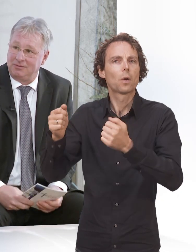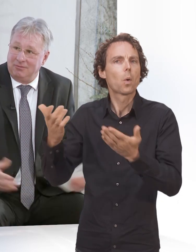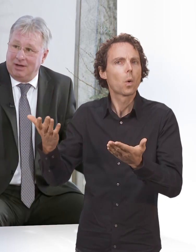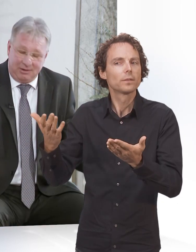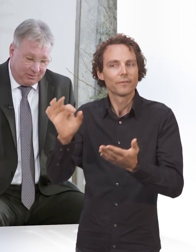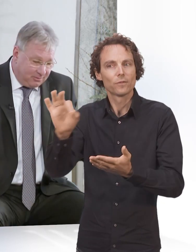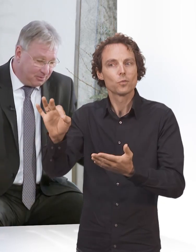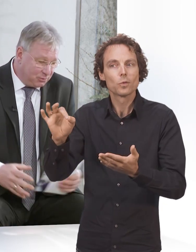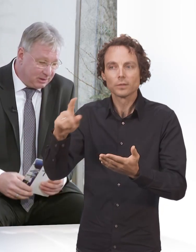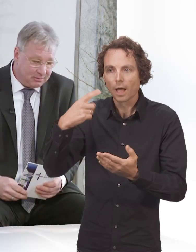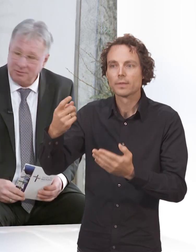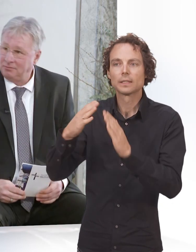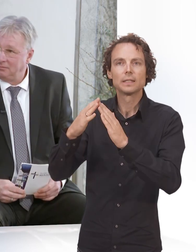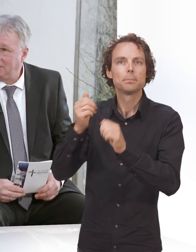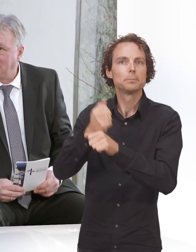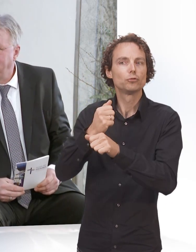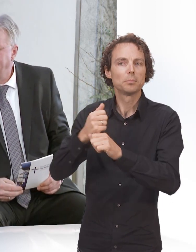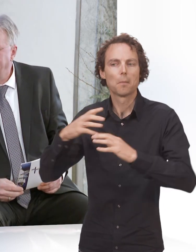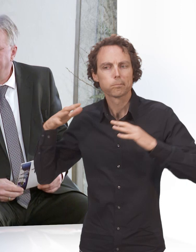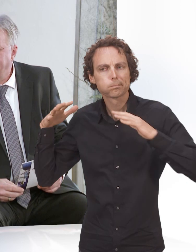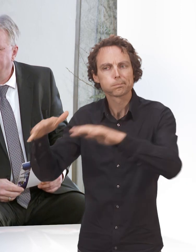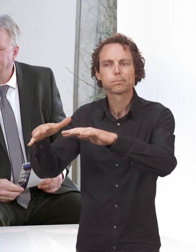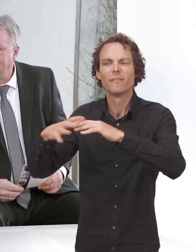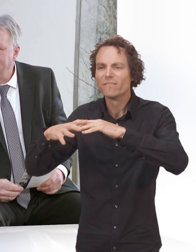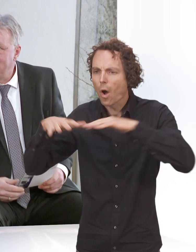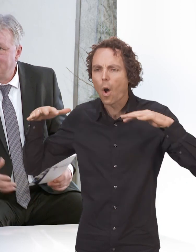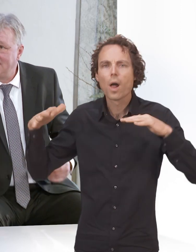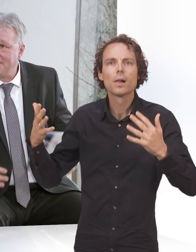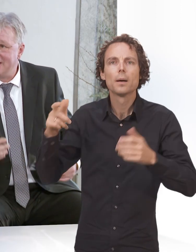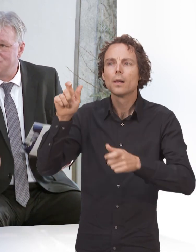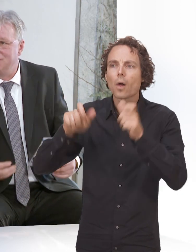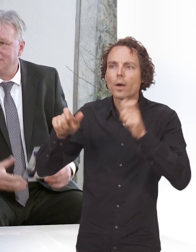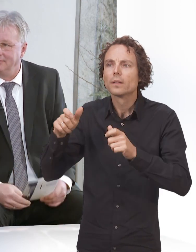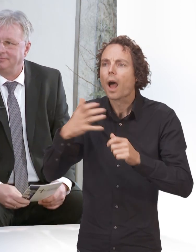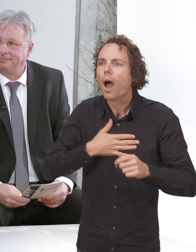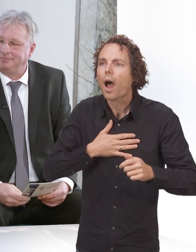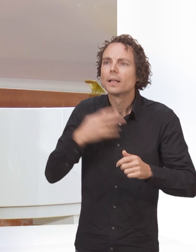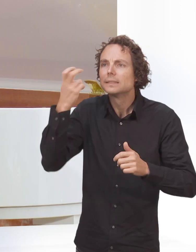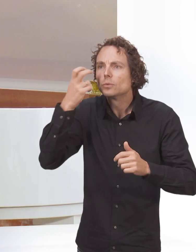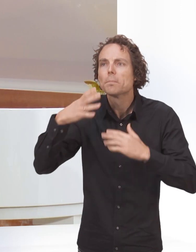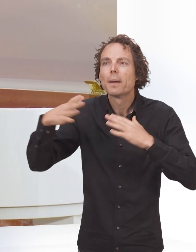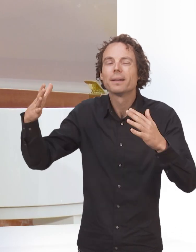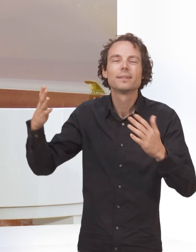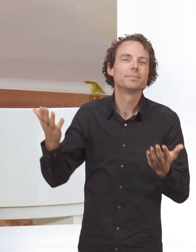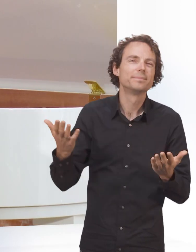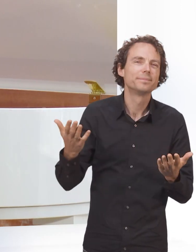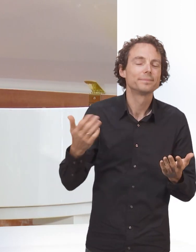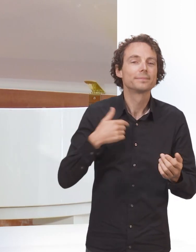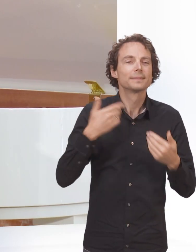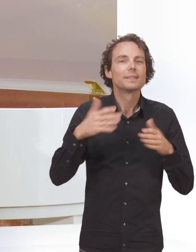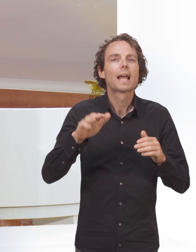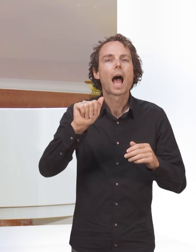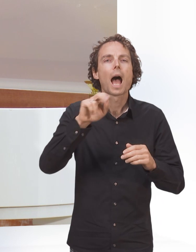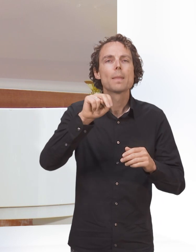Und dann wären die Kirchen vermutlich voll, ja. Weil die Menschen dann nach mehr suchen. Dann. Ich habe irgendwo auch mal in Annaberg